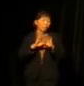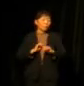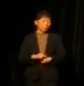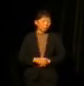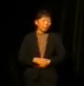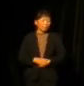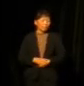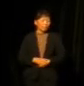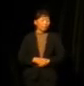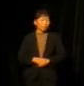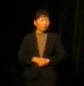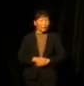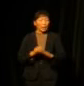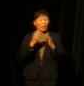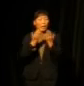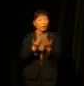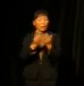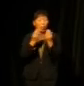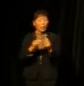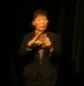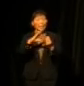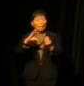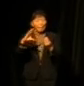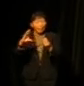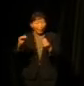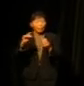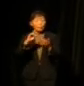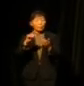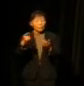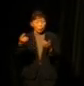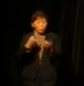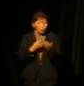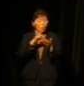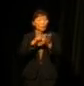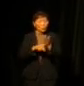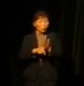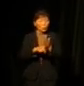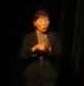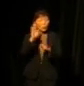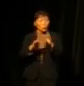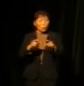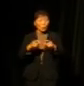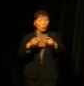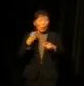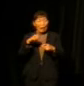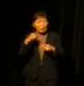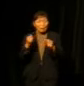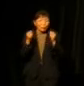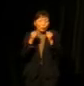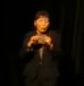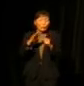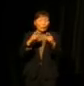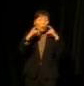あとは、登下校はマスク。夏でもね、これ10月までですから、夏でも今と同じにマスクしてました